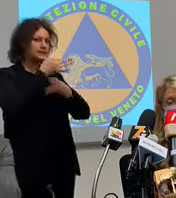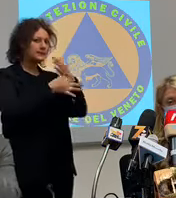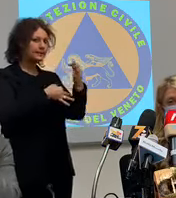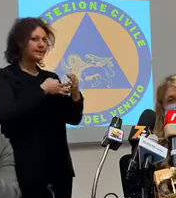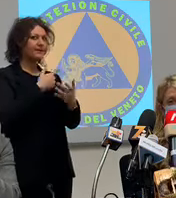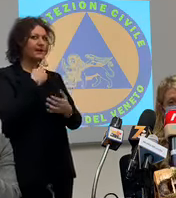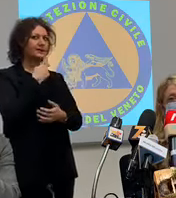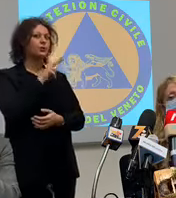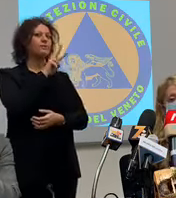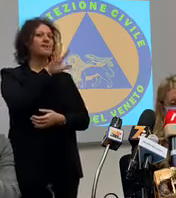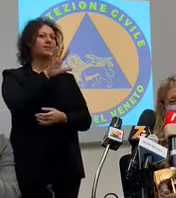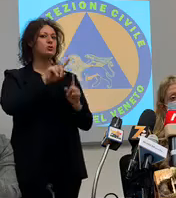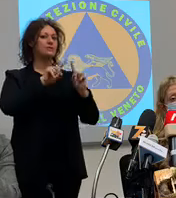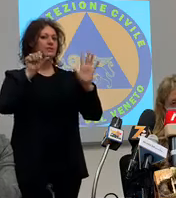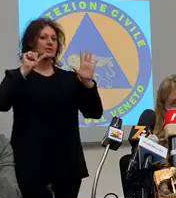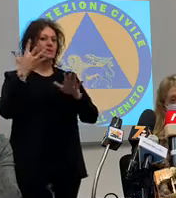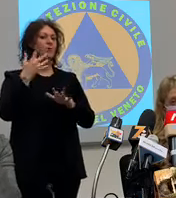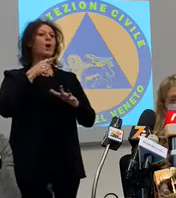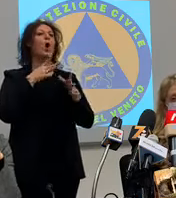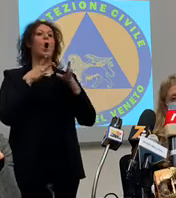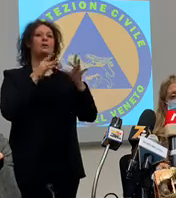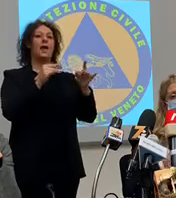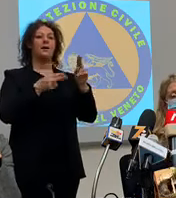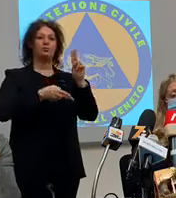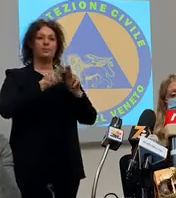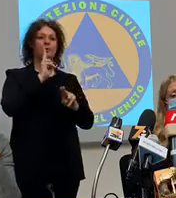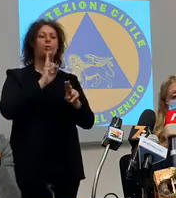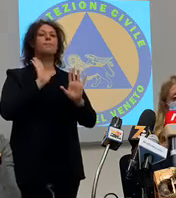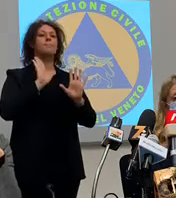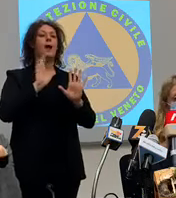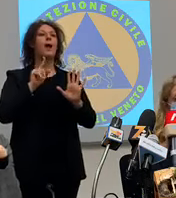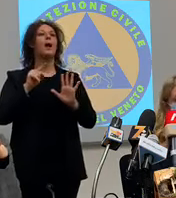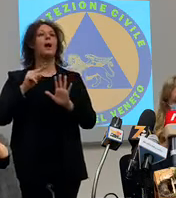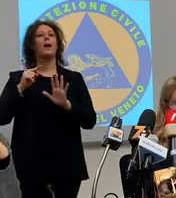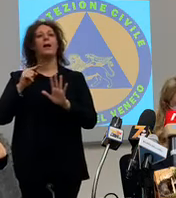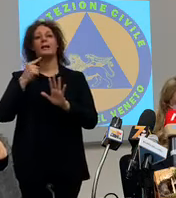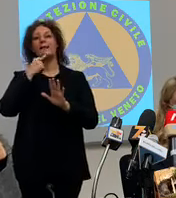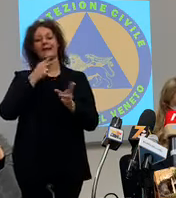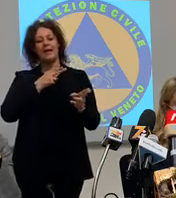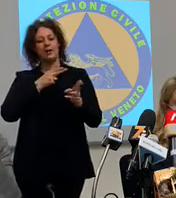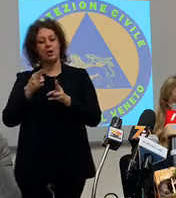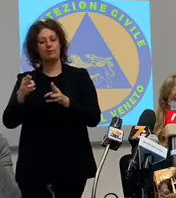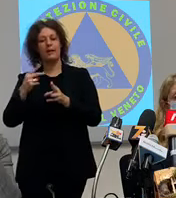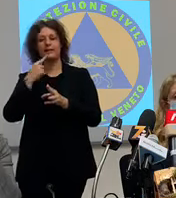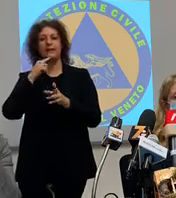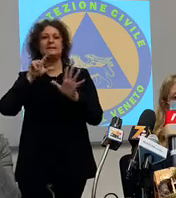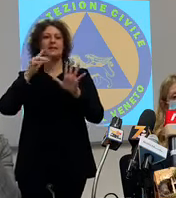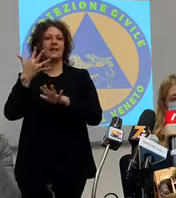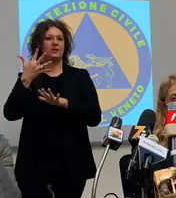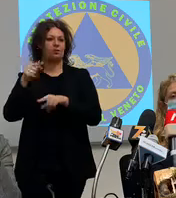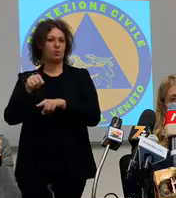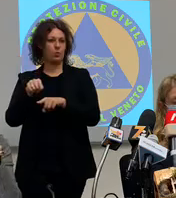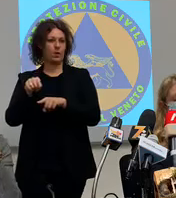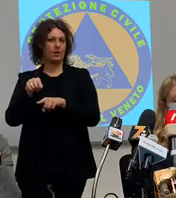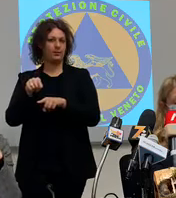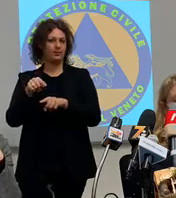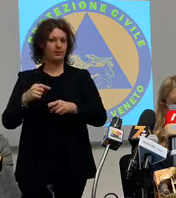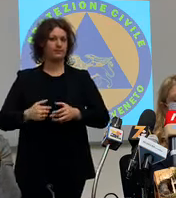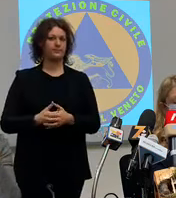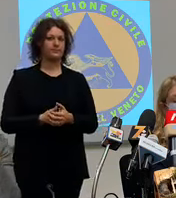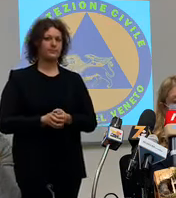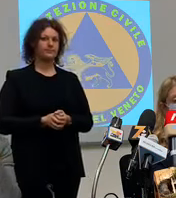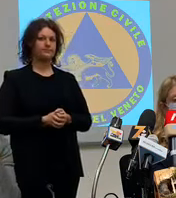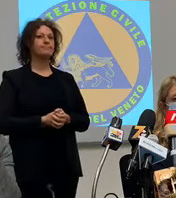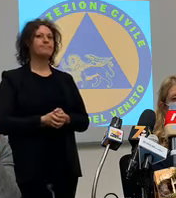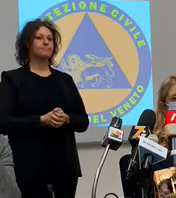64 ci si contagia poi però purtroppo dai 75 ci si dai 75 C questa fascia l'attacca A